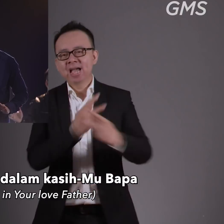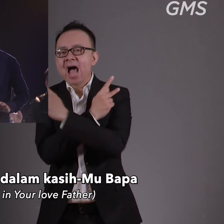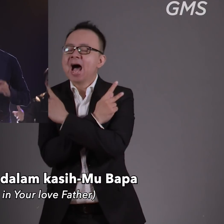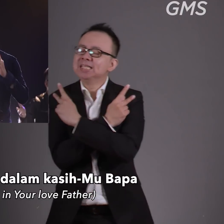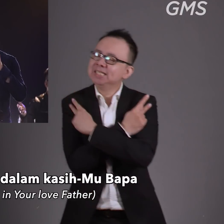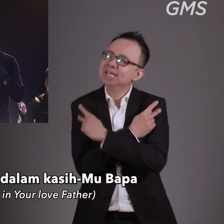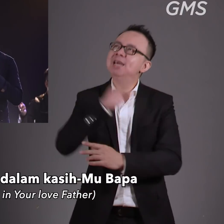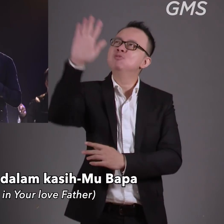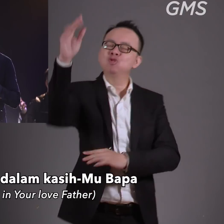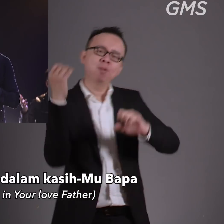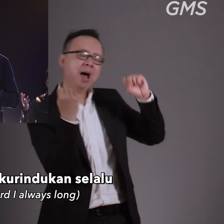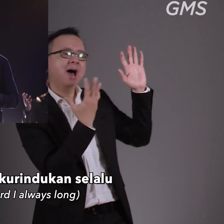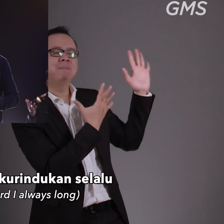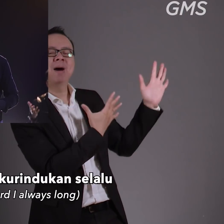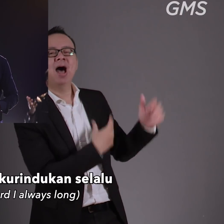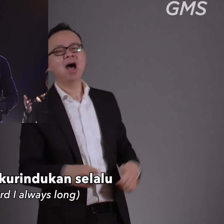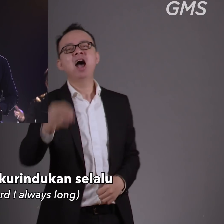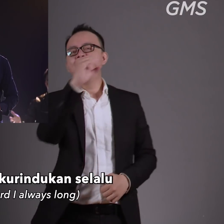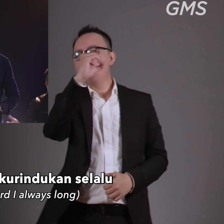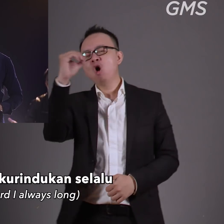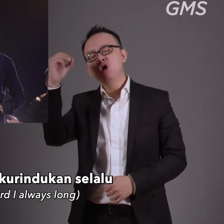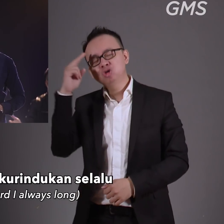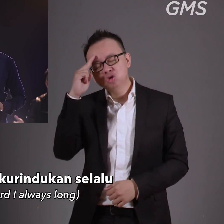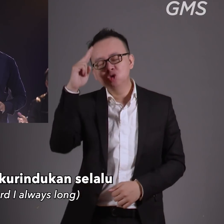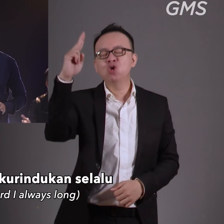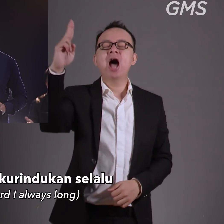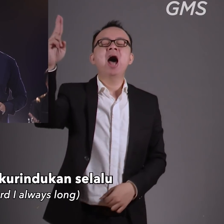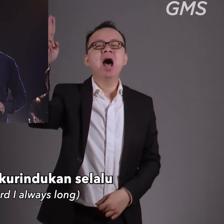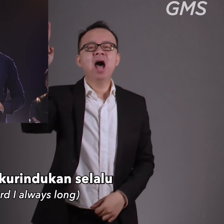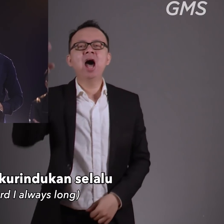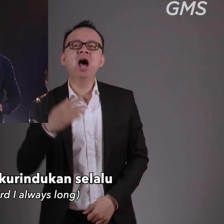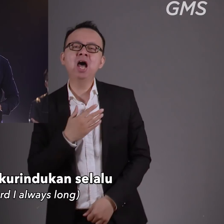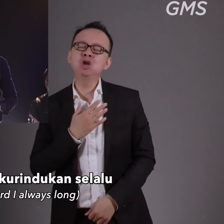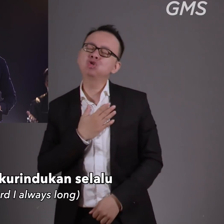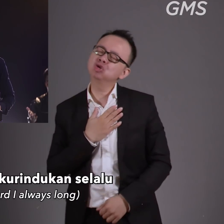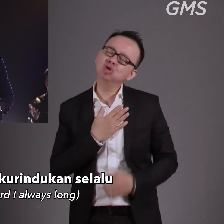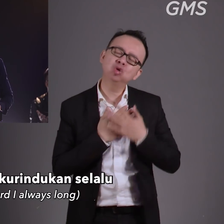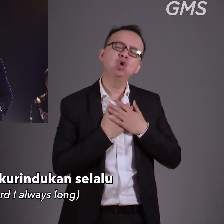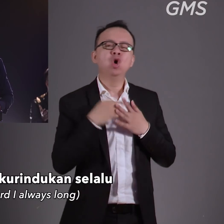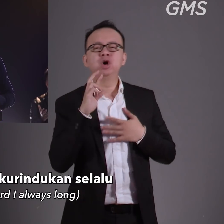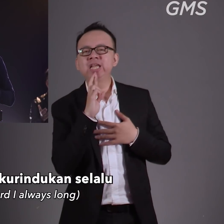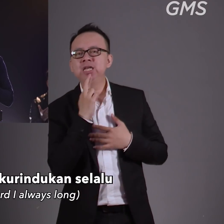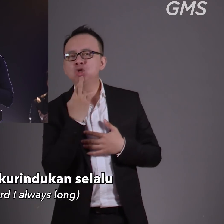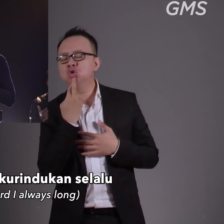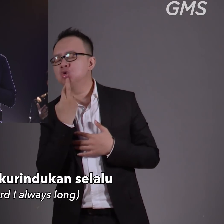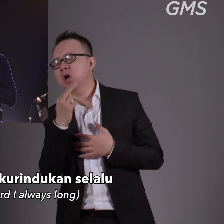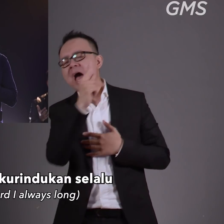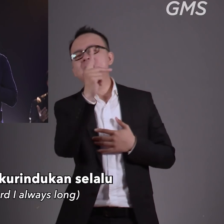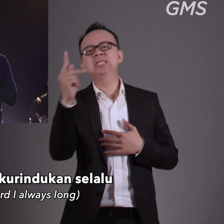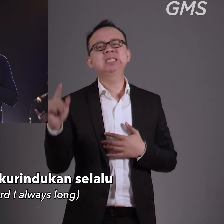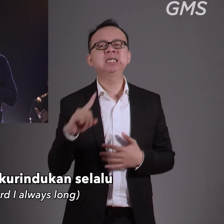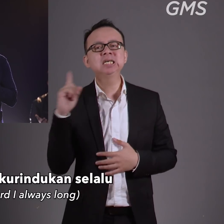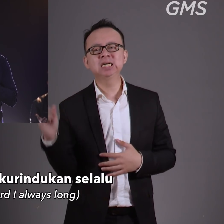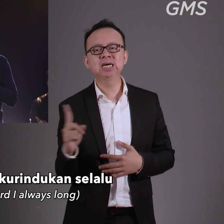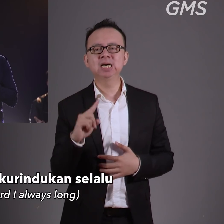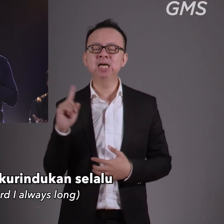dalam kasih-Mu Bapa. Oh Tuhanku,